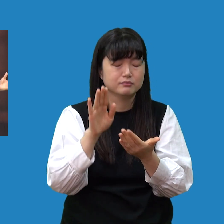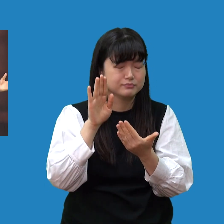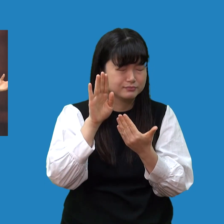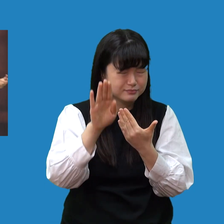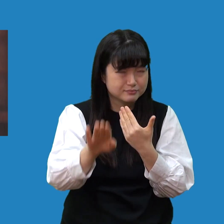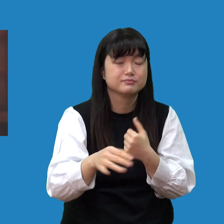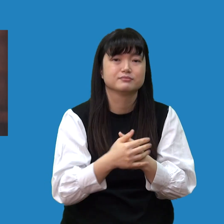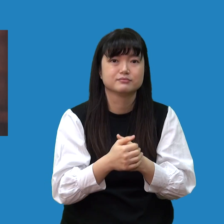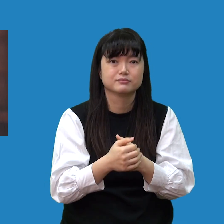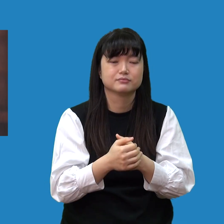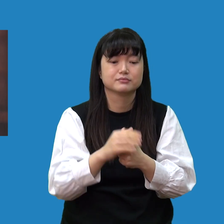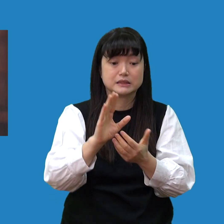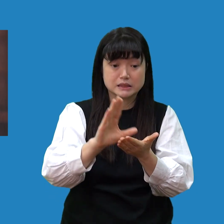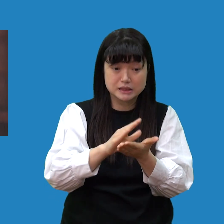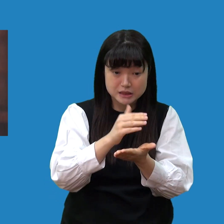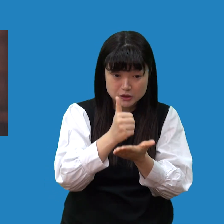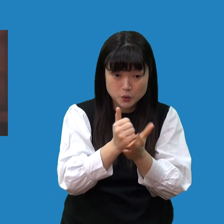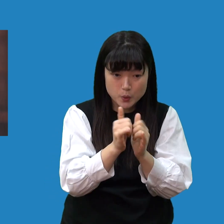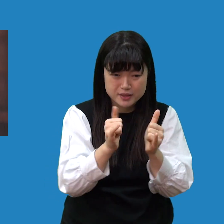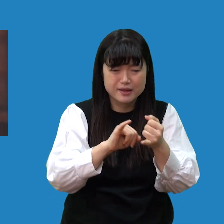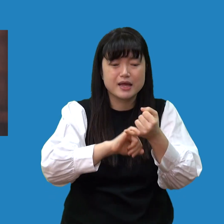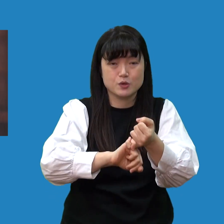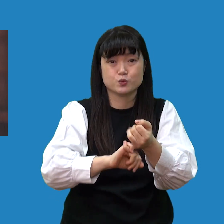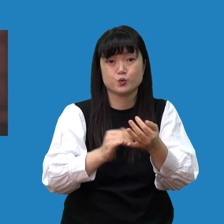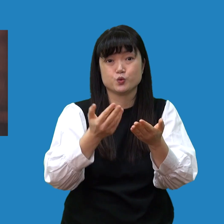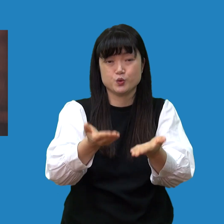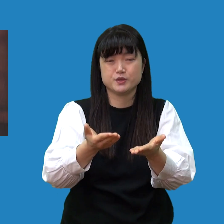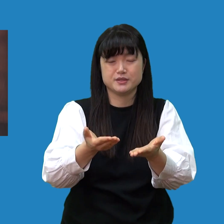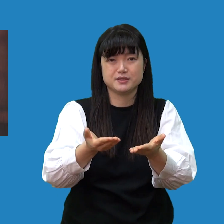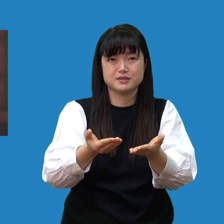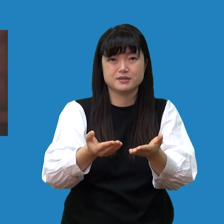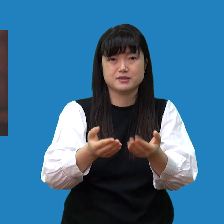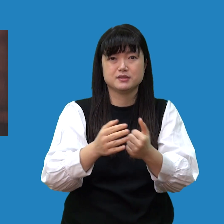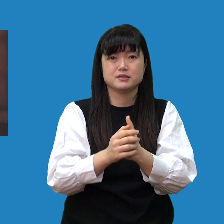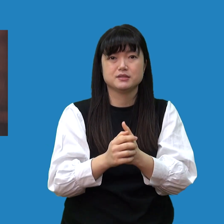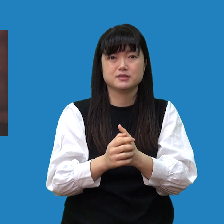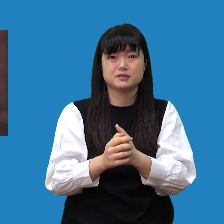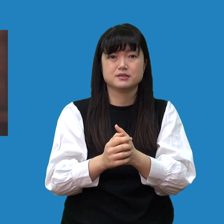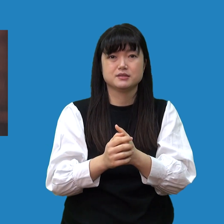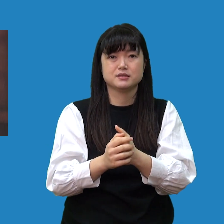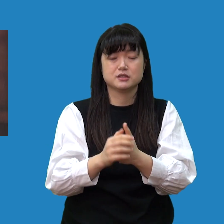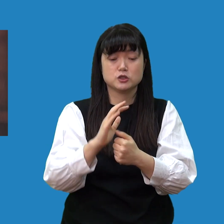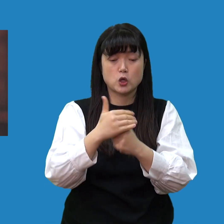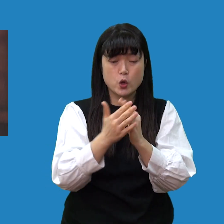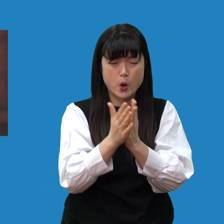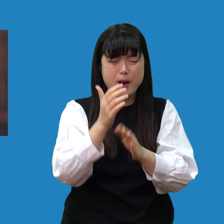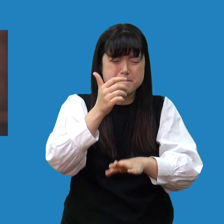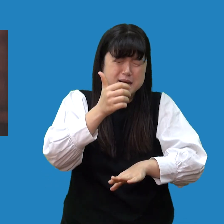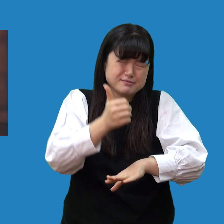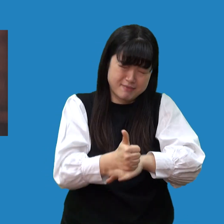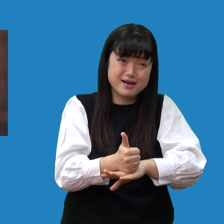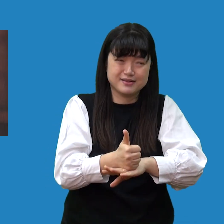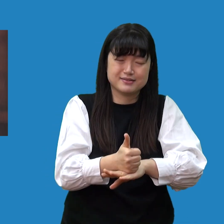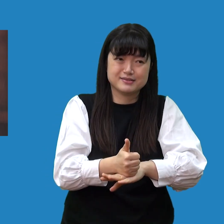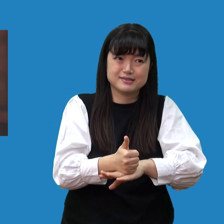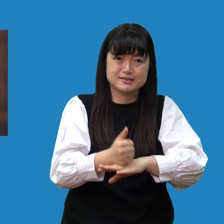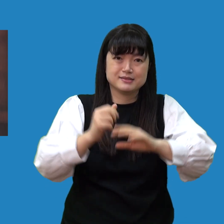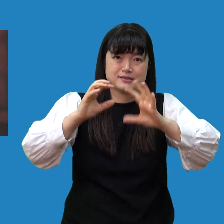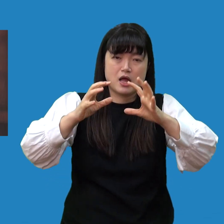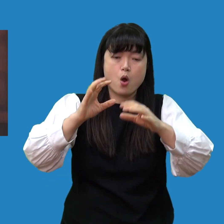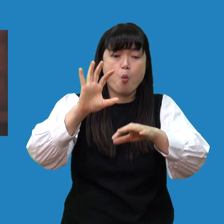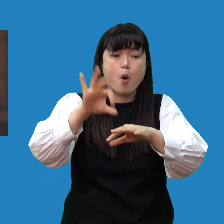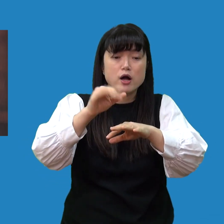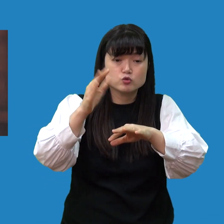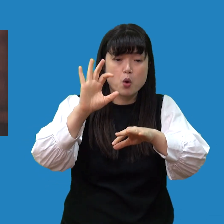장차 그리스도인들에게 약속된, 인류에게 약속된 성경의 마지막 킹덤, 왕